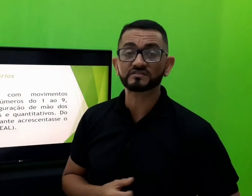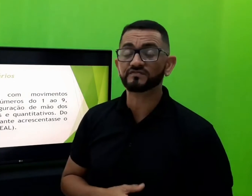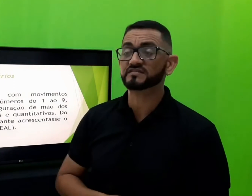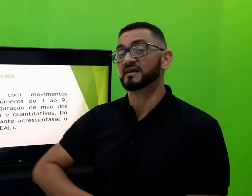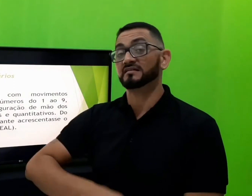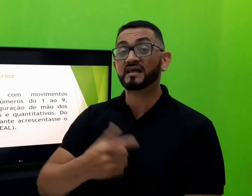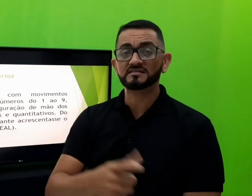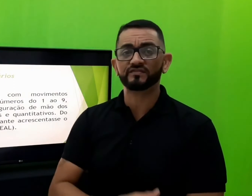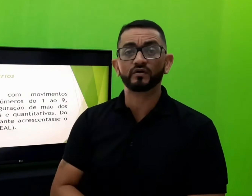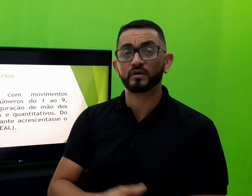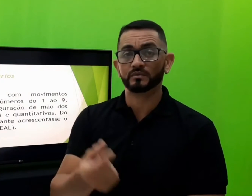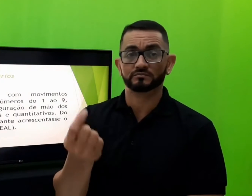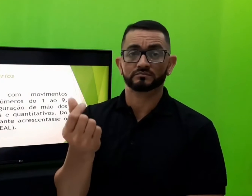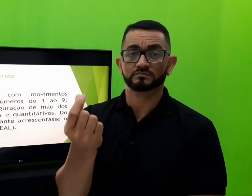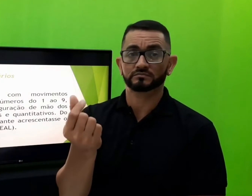você fizer dessa forma,